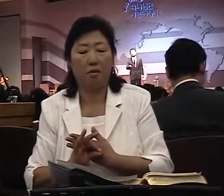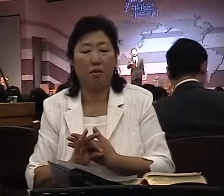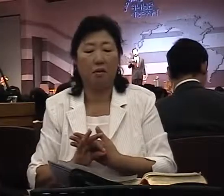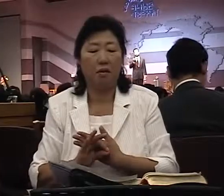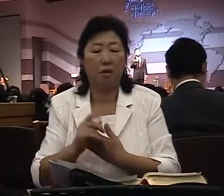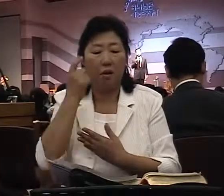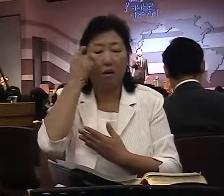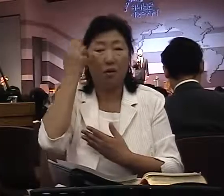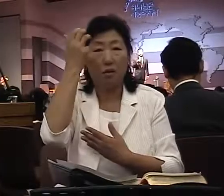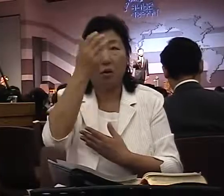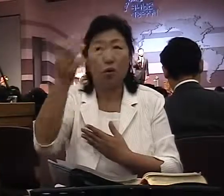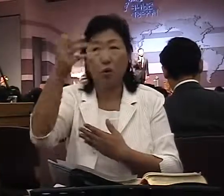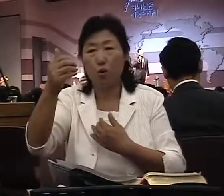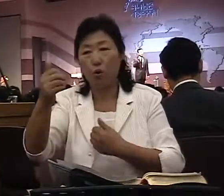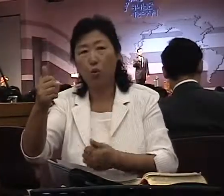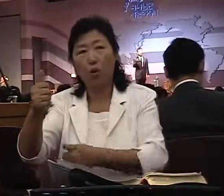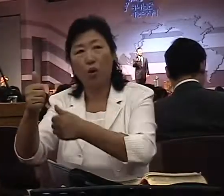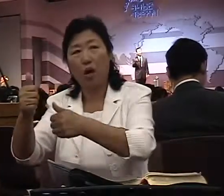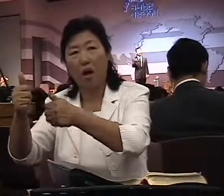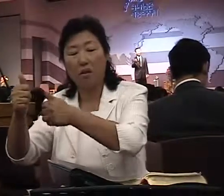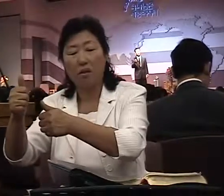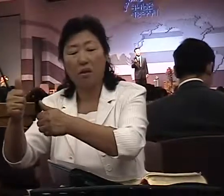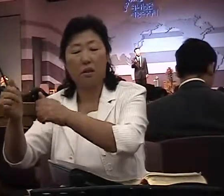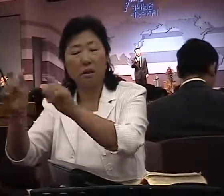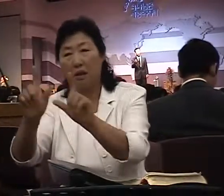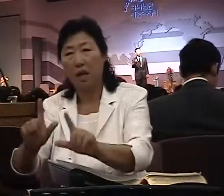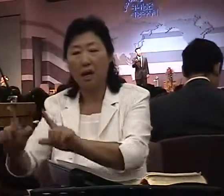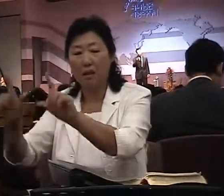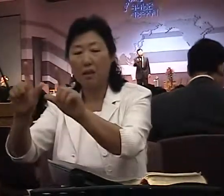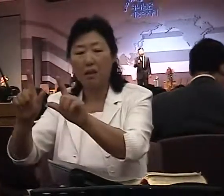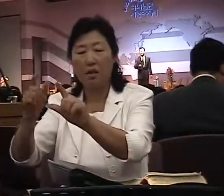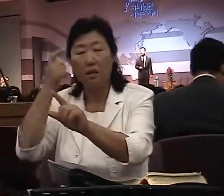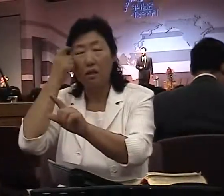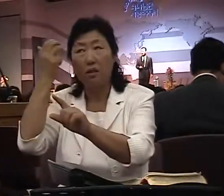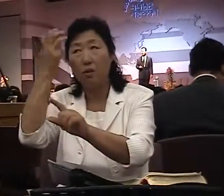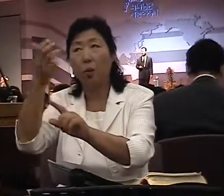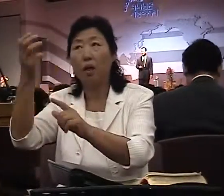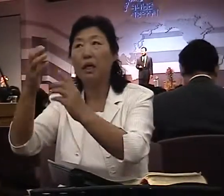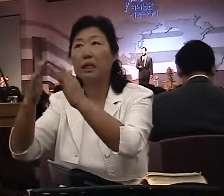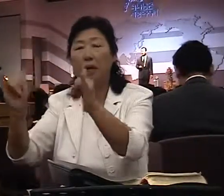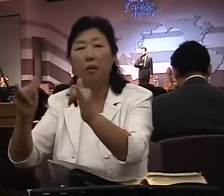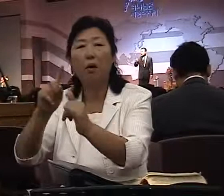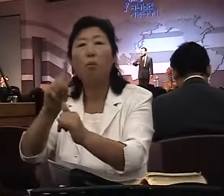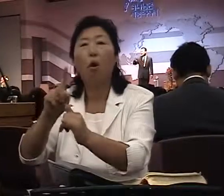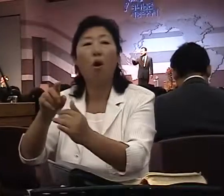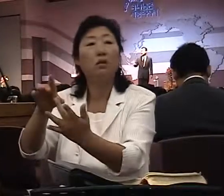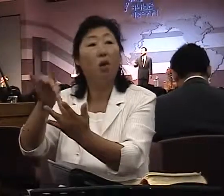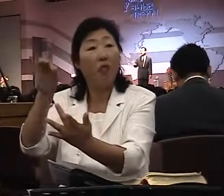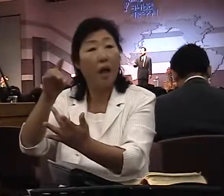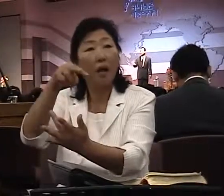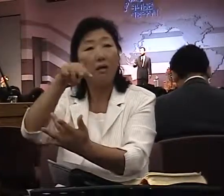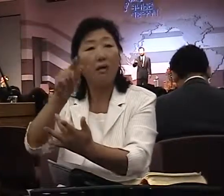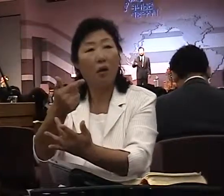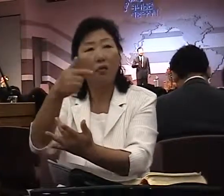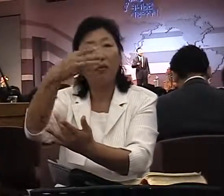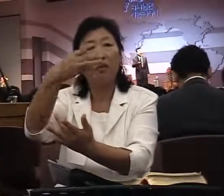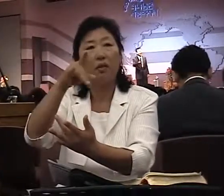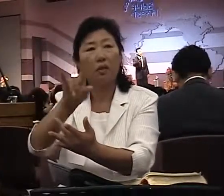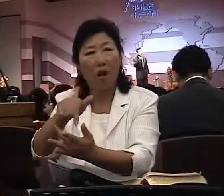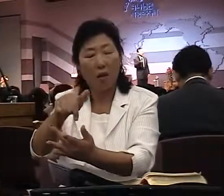성령을 쫓아 산다는 것이 성령의 사람이 된다는 것이 이게 선택입니까? 지배의 이슈인데 무엇에게 내가 지배를